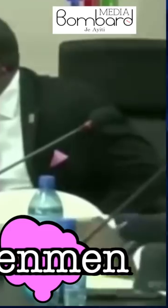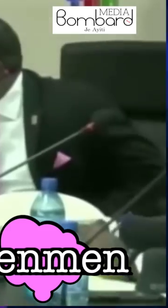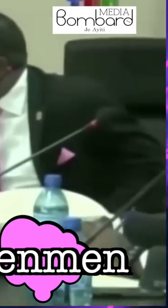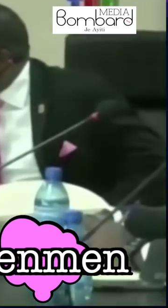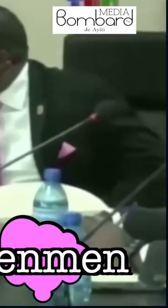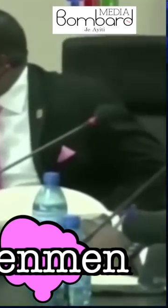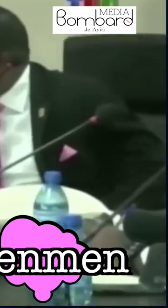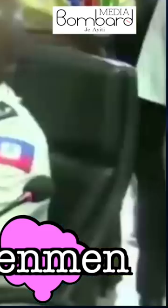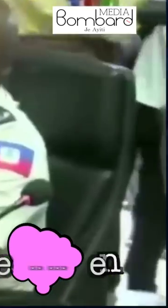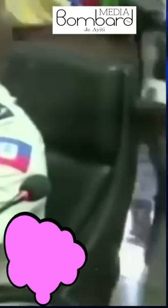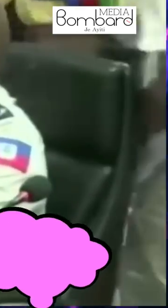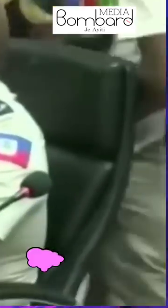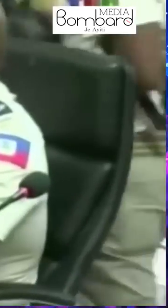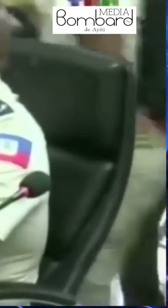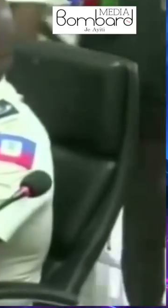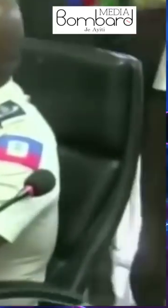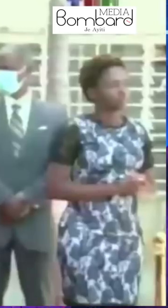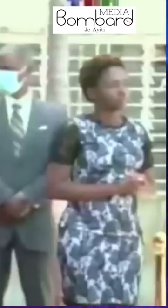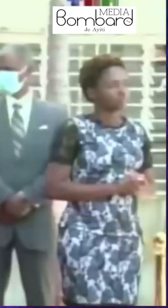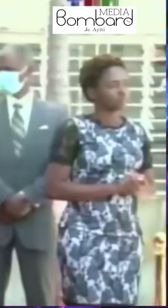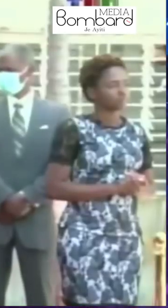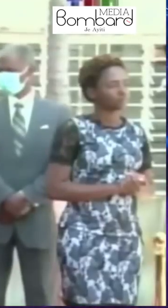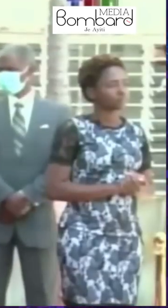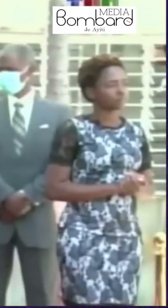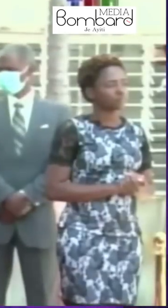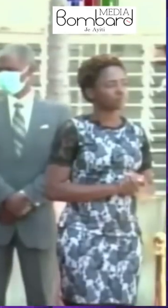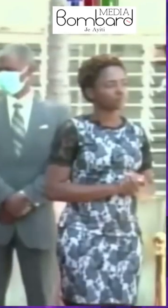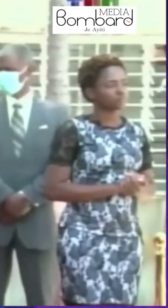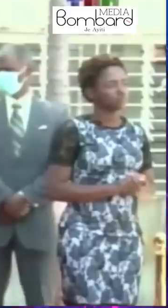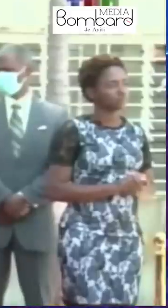renforcer unité anti kidnapping en dans PNH là pour